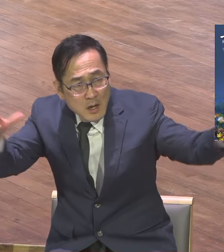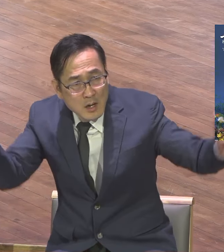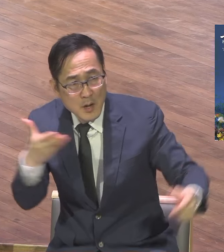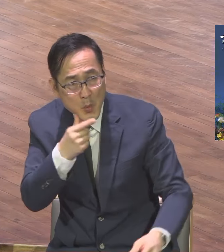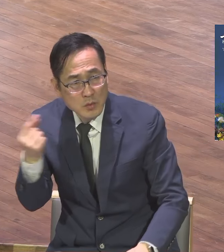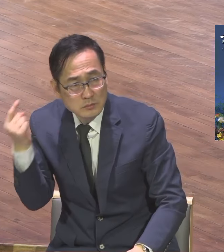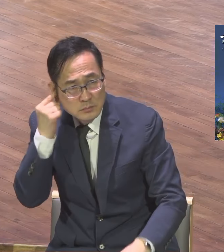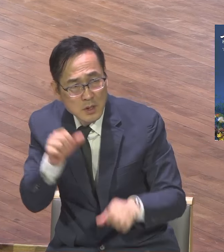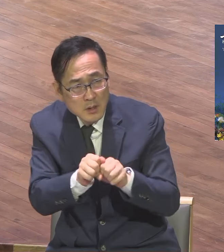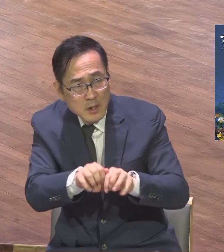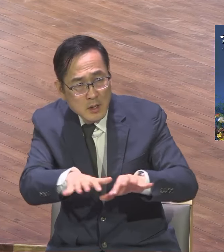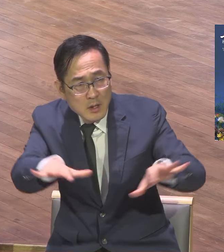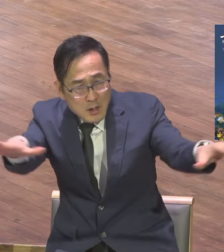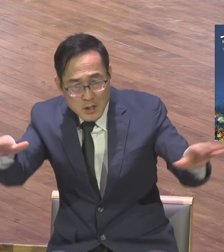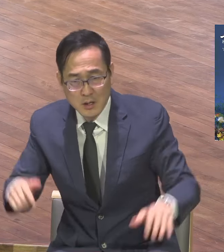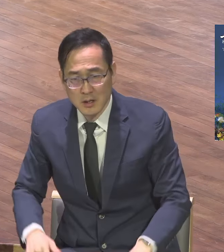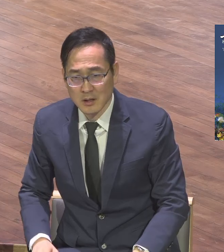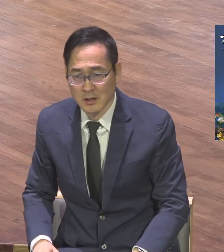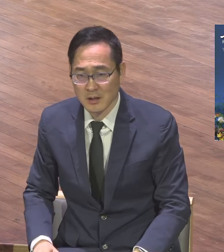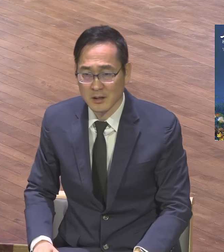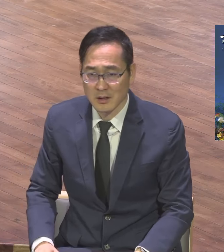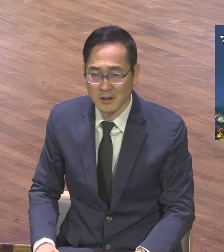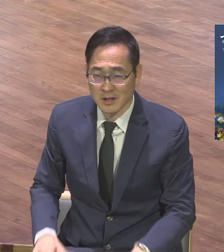배가 아파 죽을 지예요.